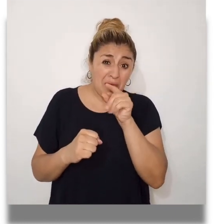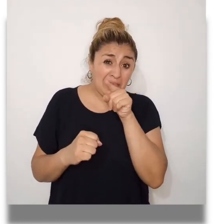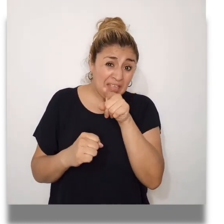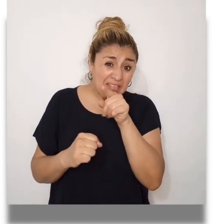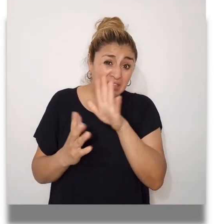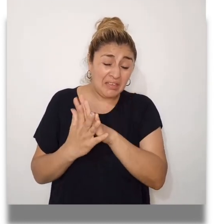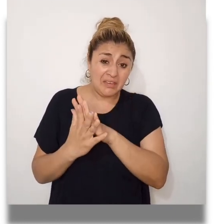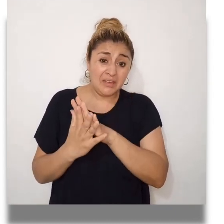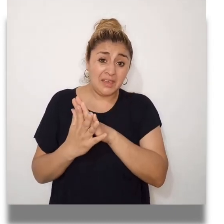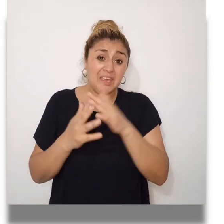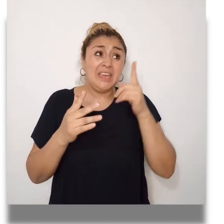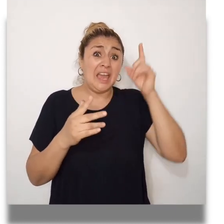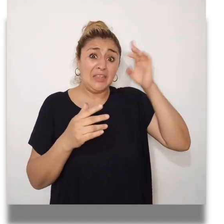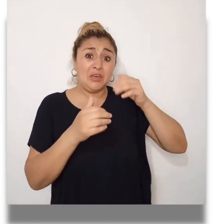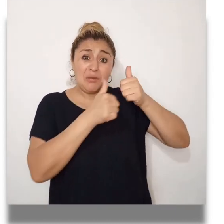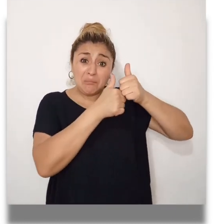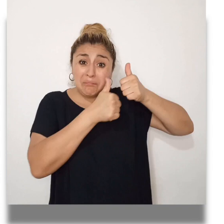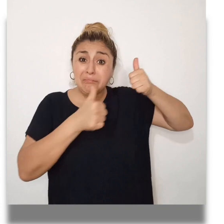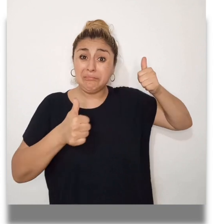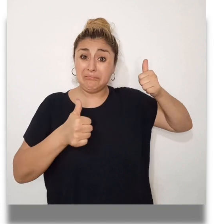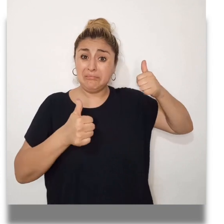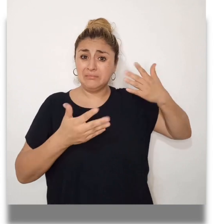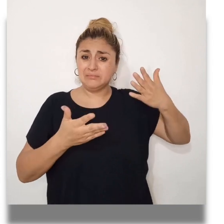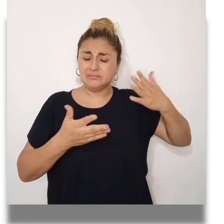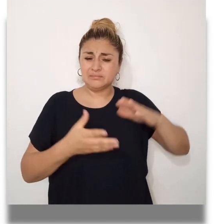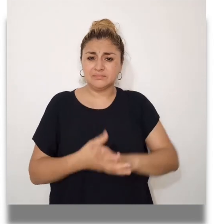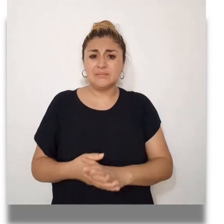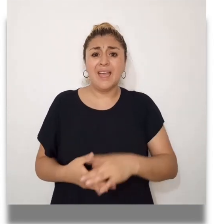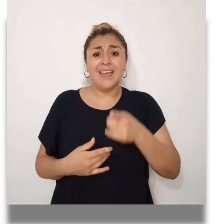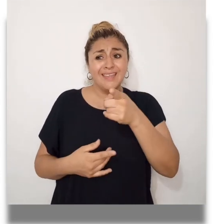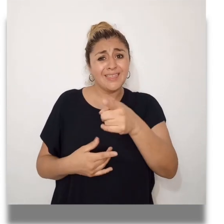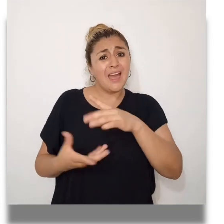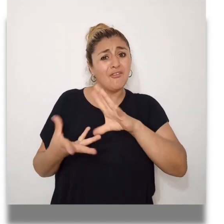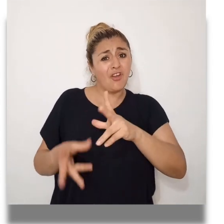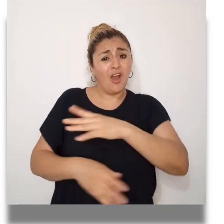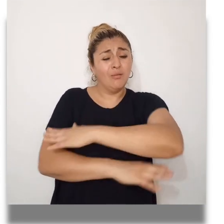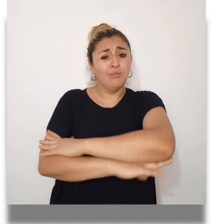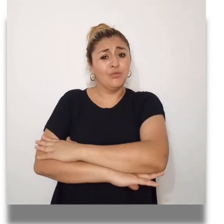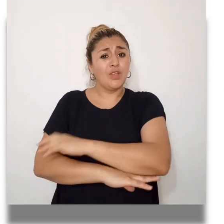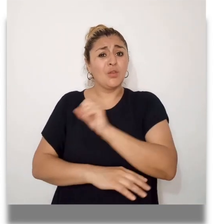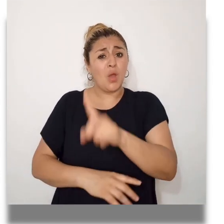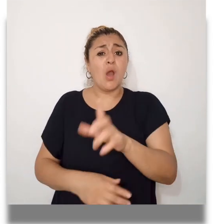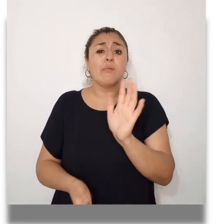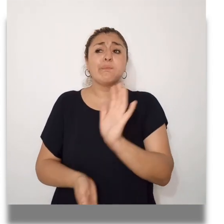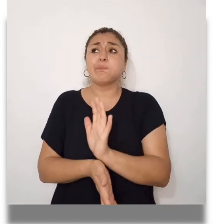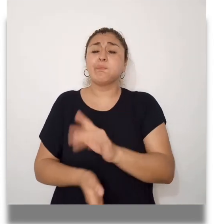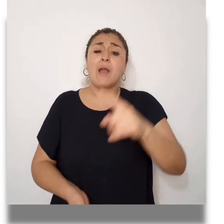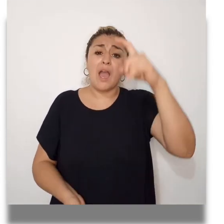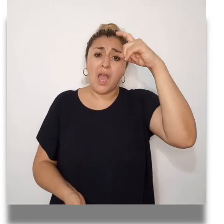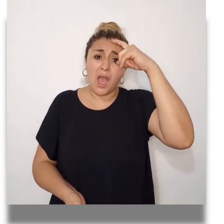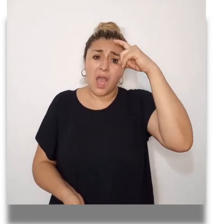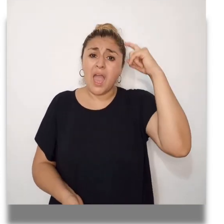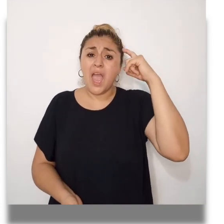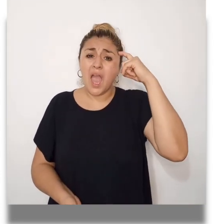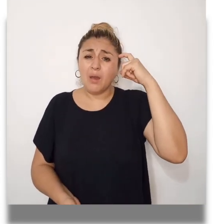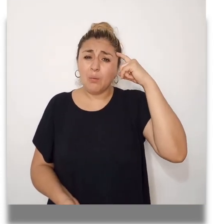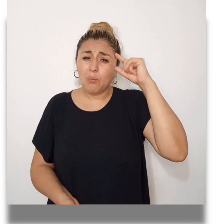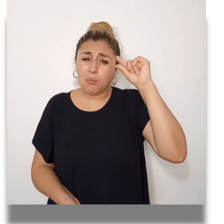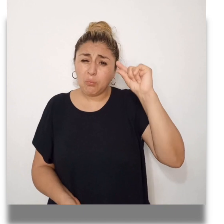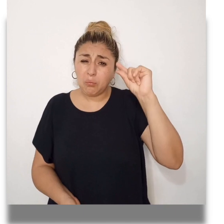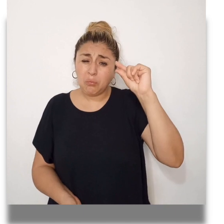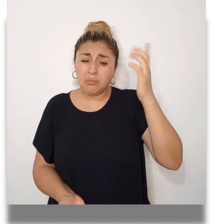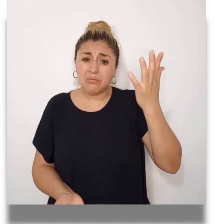Desprovisto de entendimiento o sin entendimiento. La femme insensée